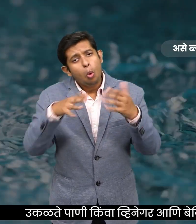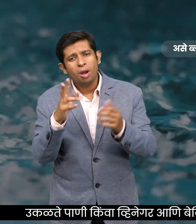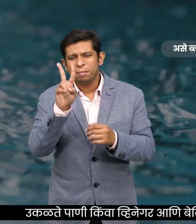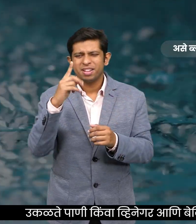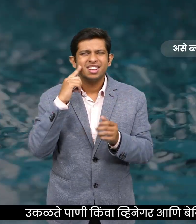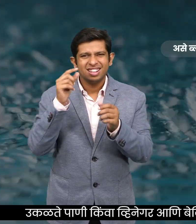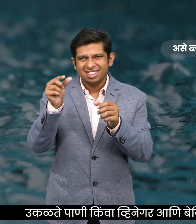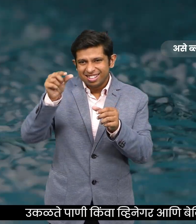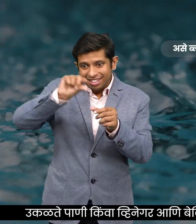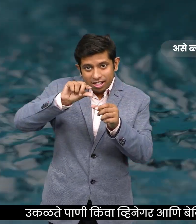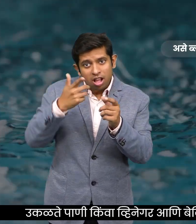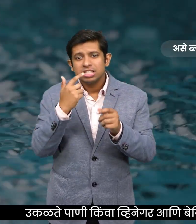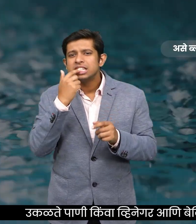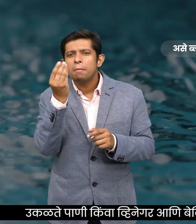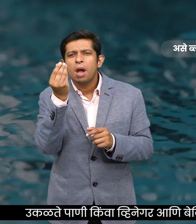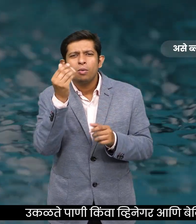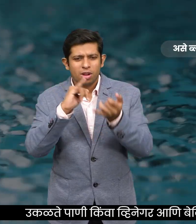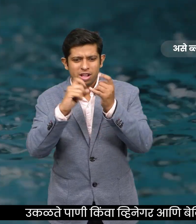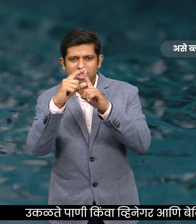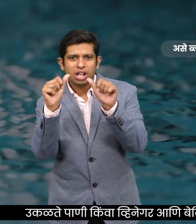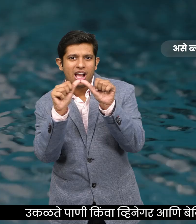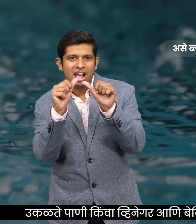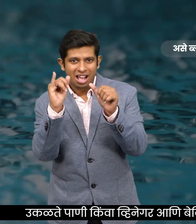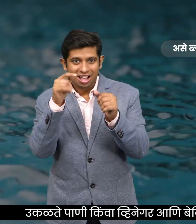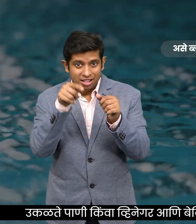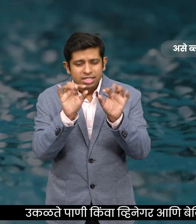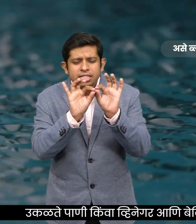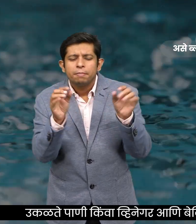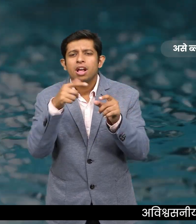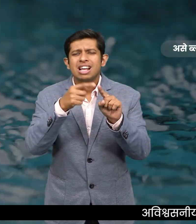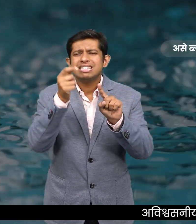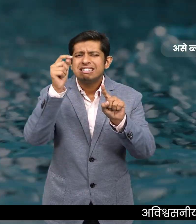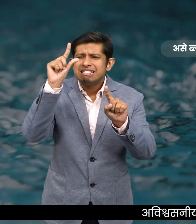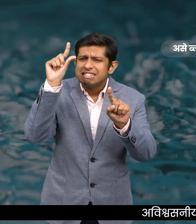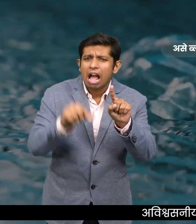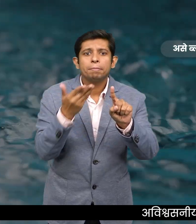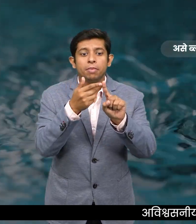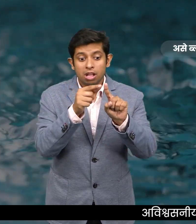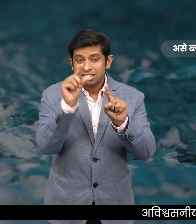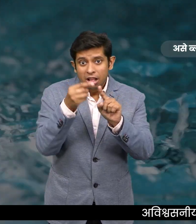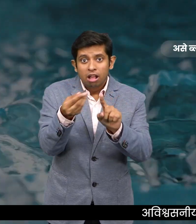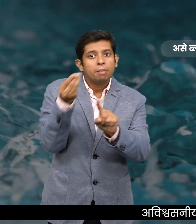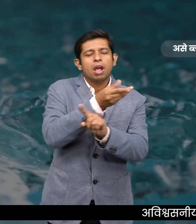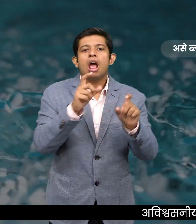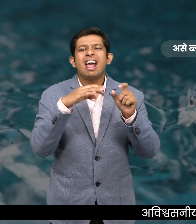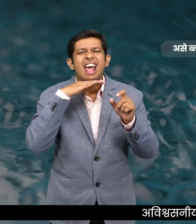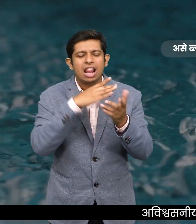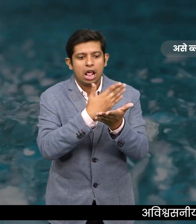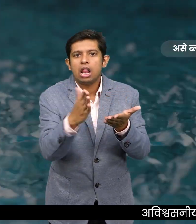आणि बेकिंग सोडा हे तुमचे गटार स्वच्छ ठेवण्याचे सोपे, अविश्वसनीय, स्वस्त मार्ग आहे.